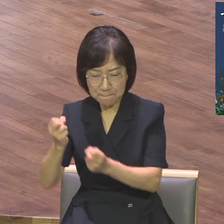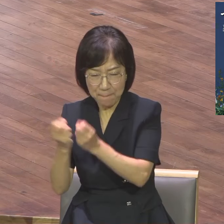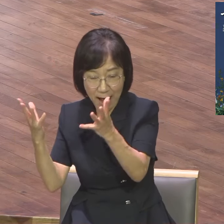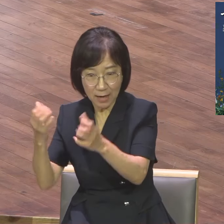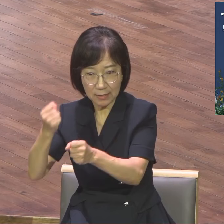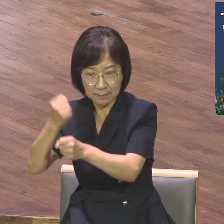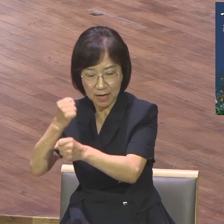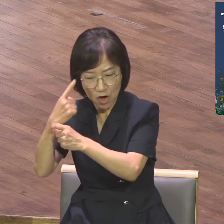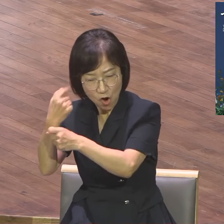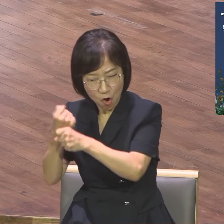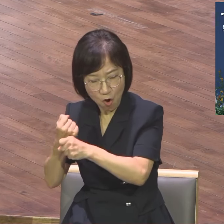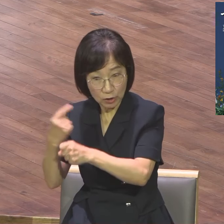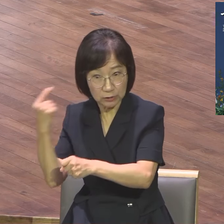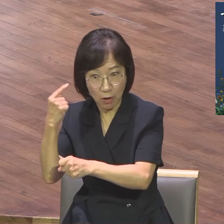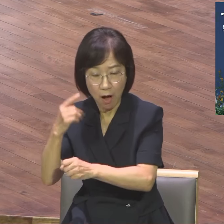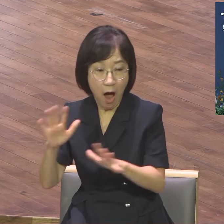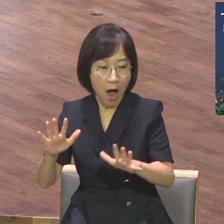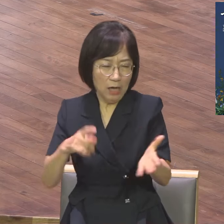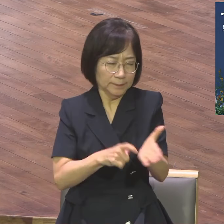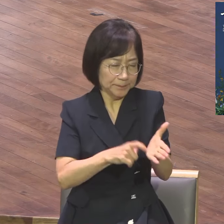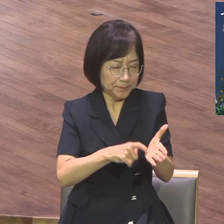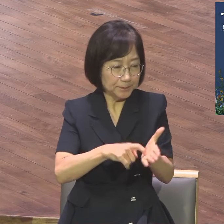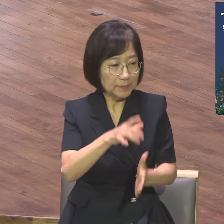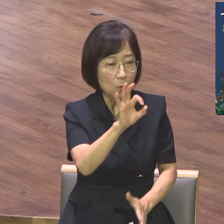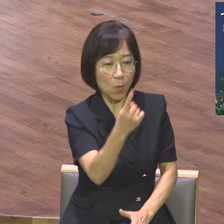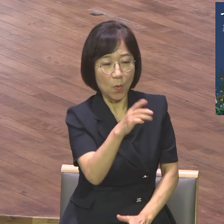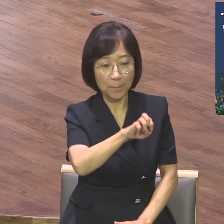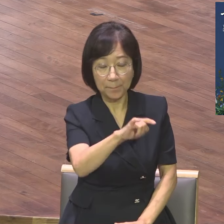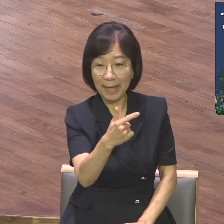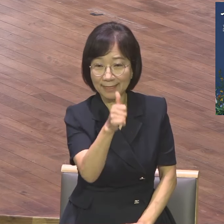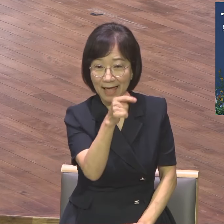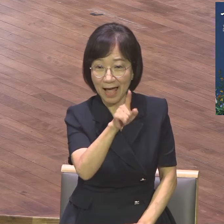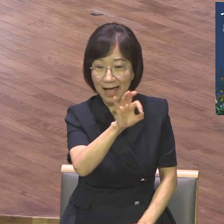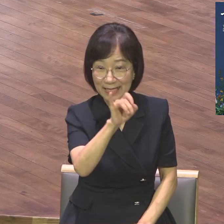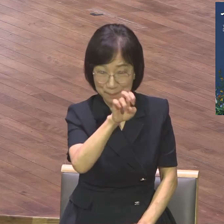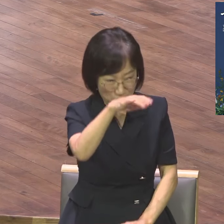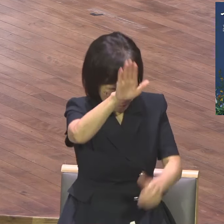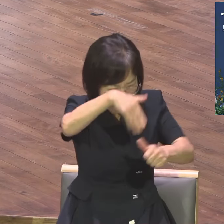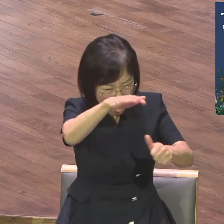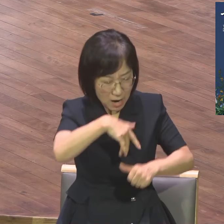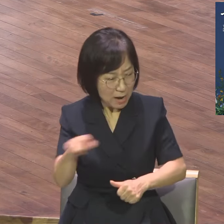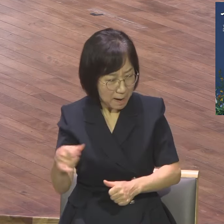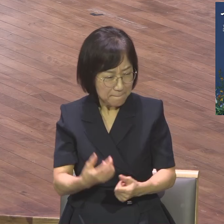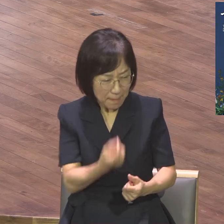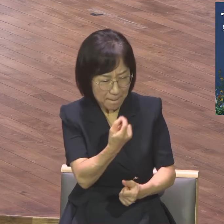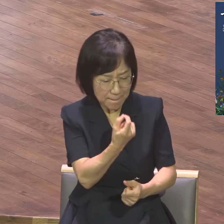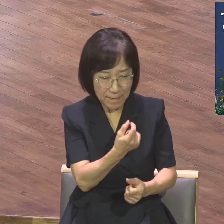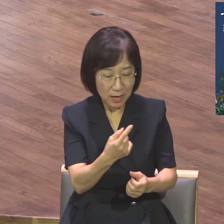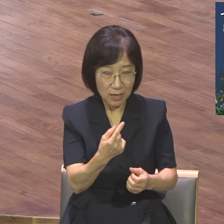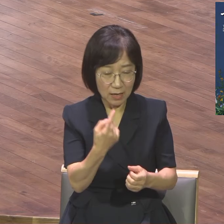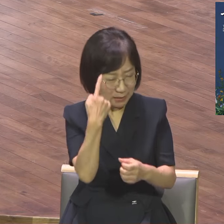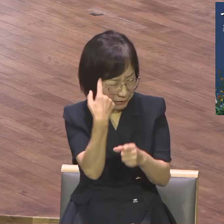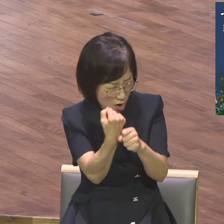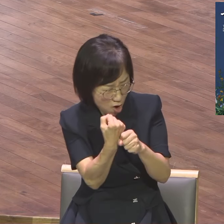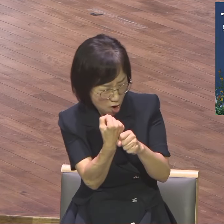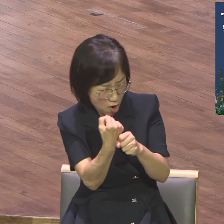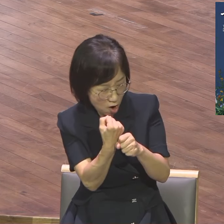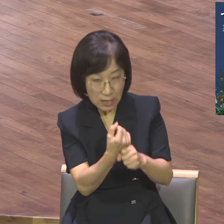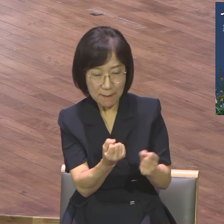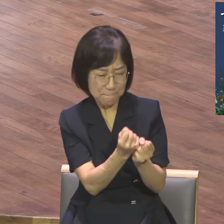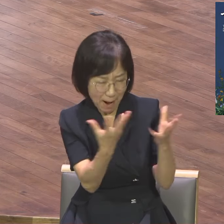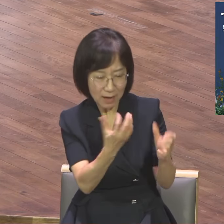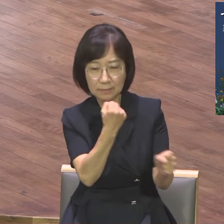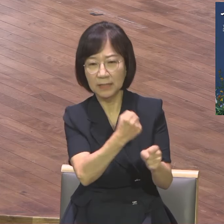급해가지고 오펜하이머를 부른 겁니다. 불러가지고 너 빨리 저 지금 저 히틀러보다 이 핵폭탄 빨리